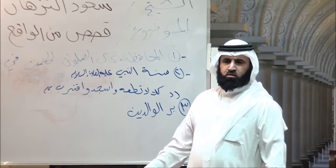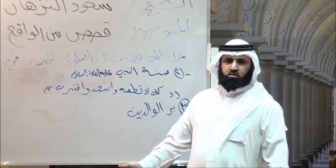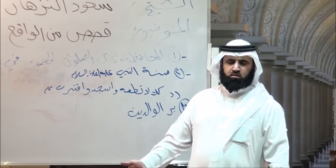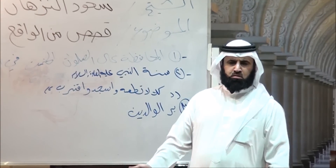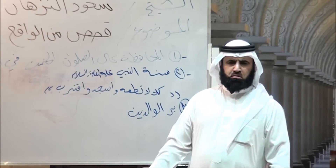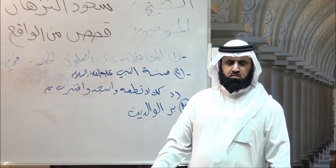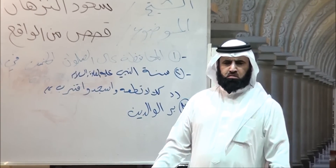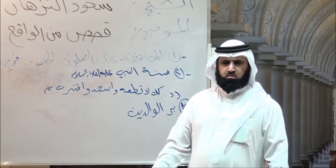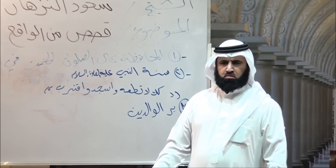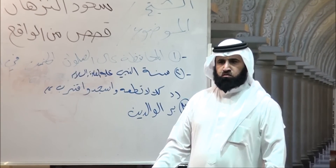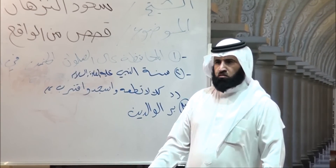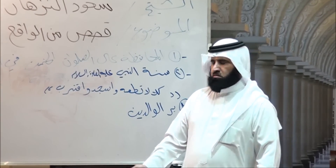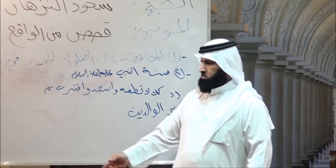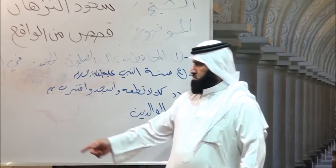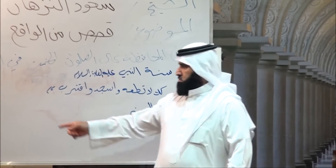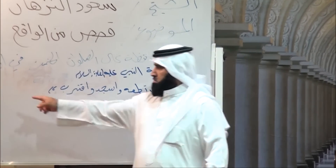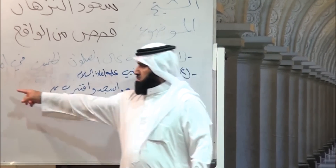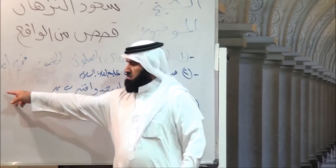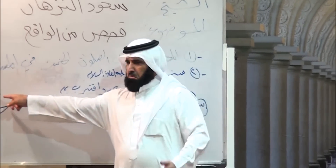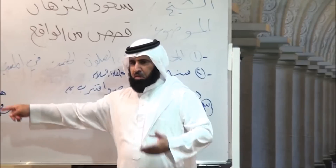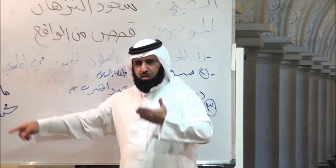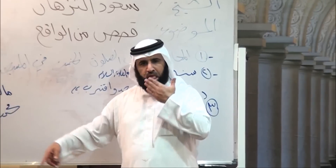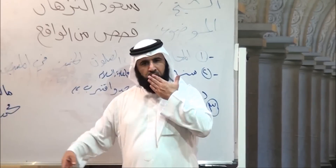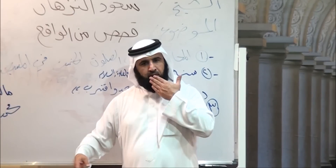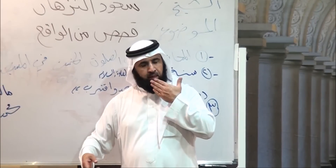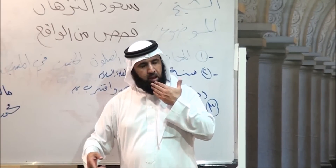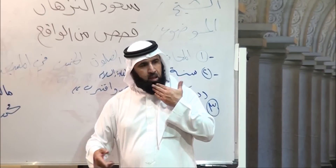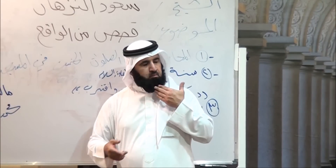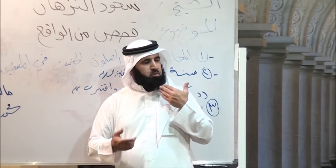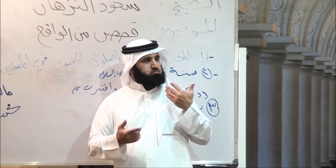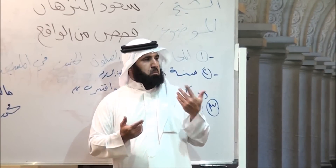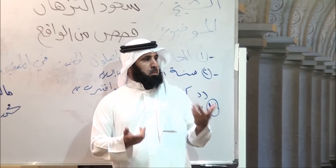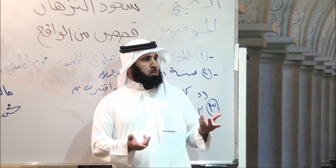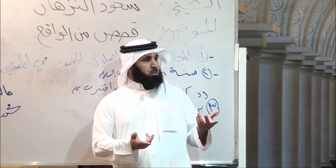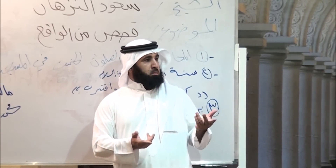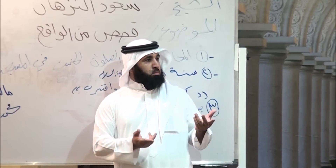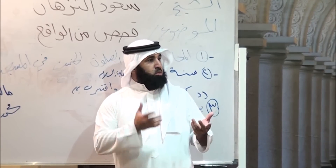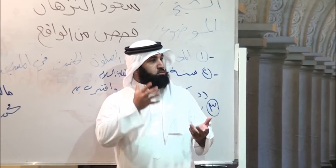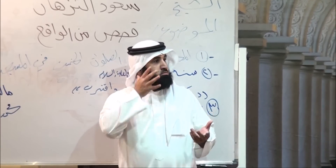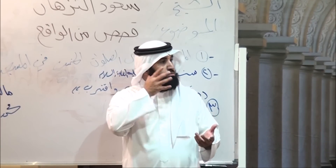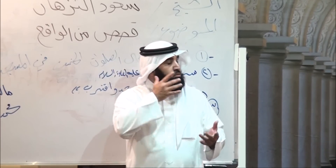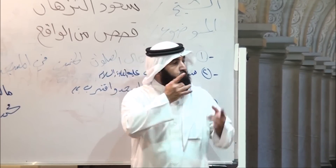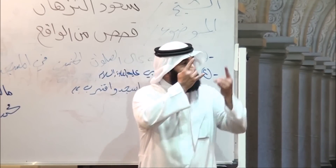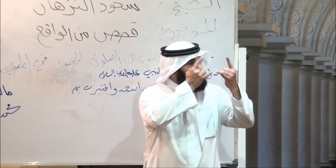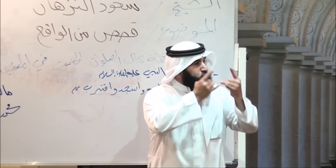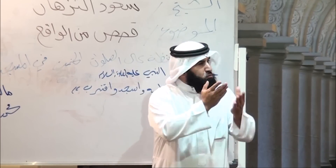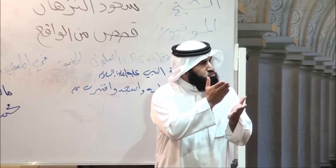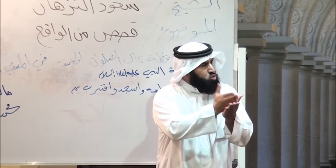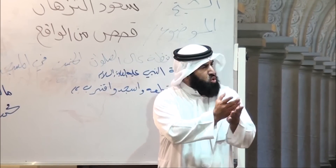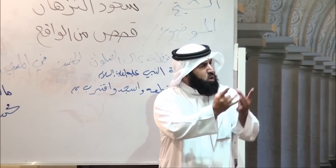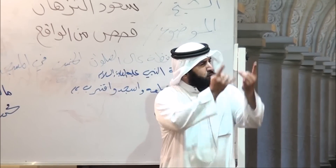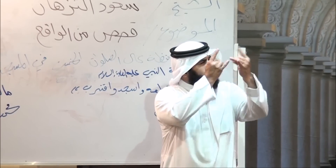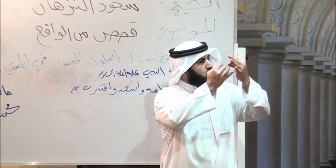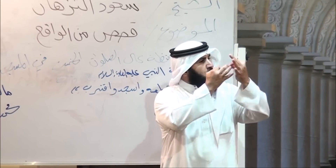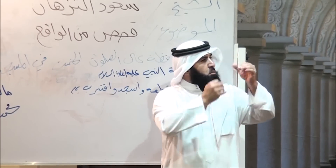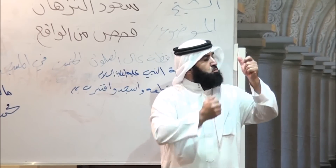تعجب كيف الناس تصفه بأنه رجل صالح وقد رأى تلك الرؤيا فيه.